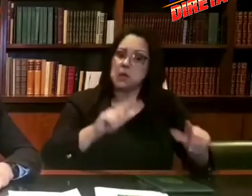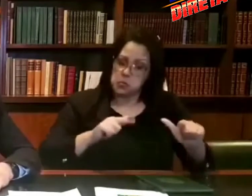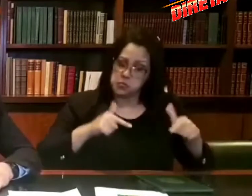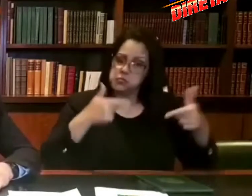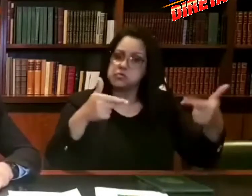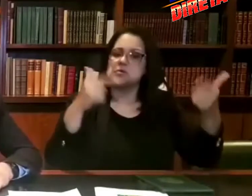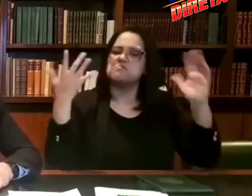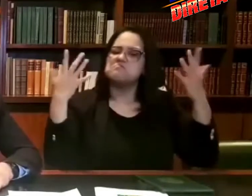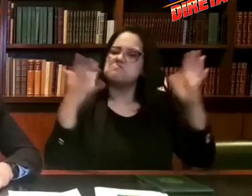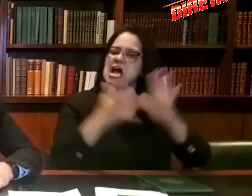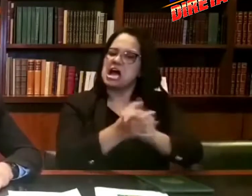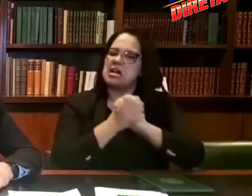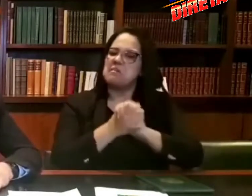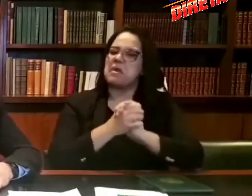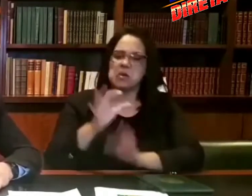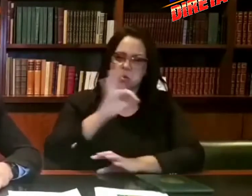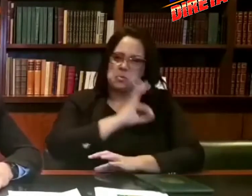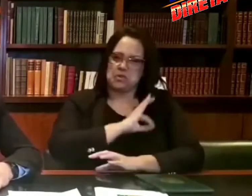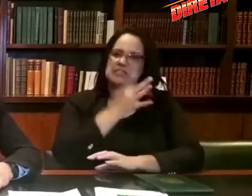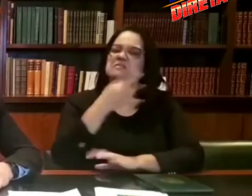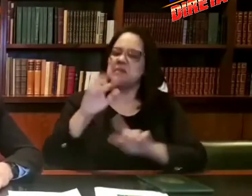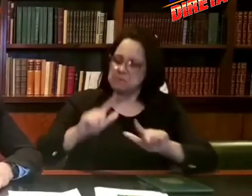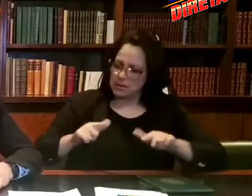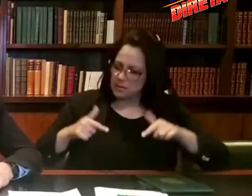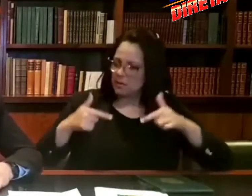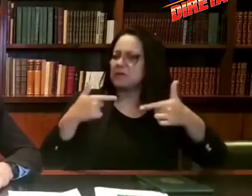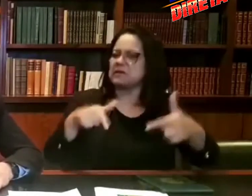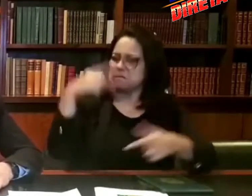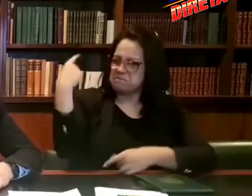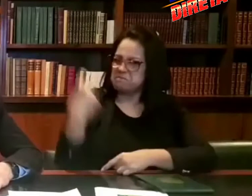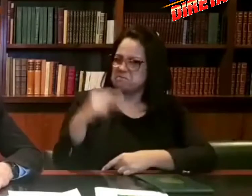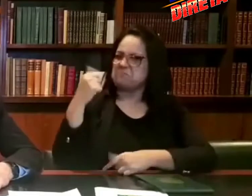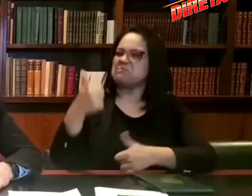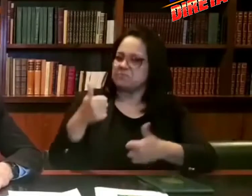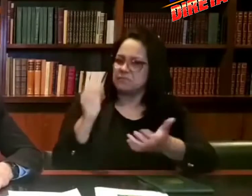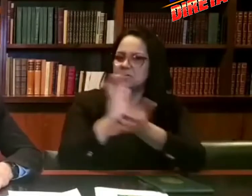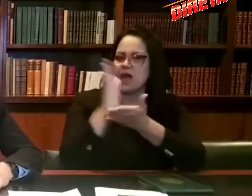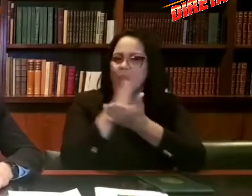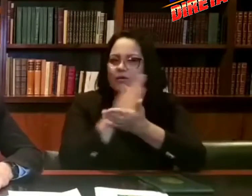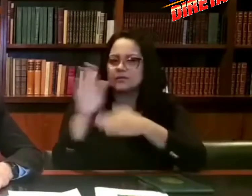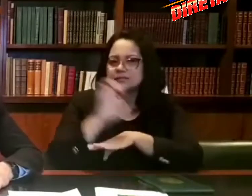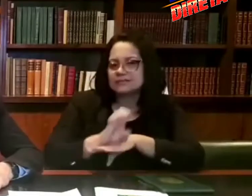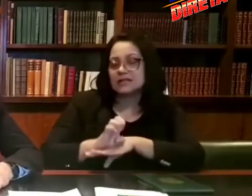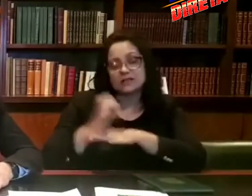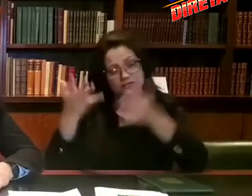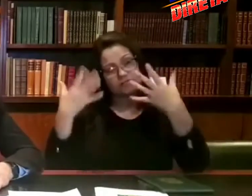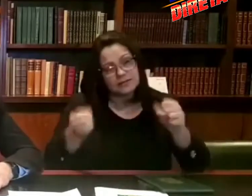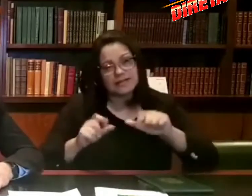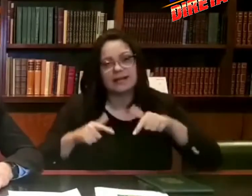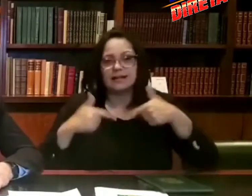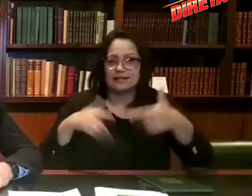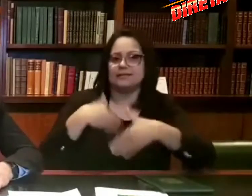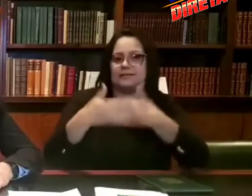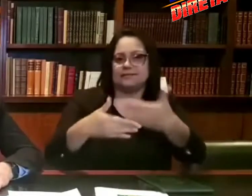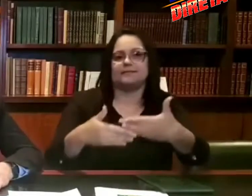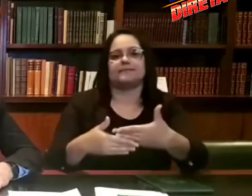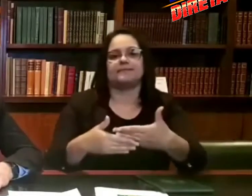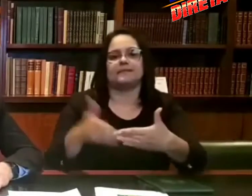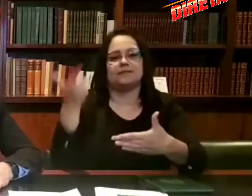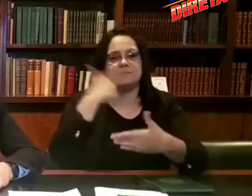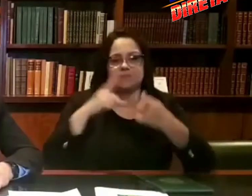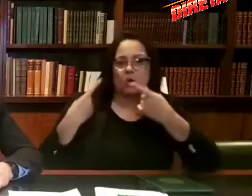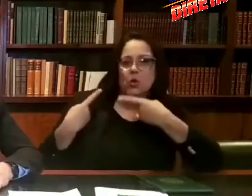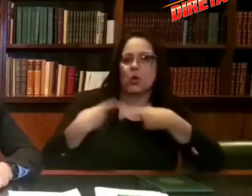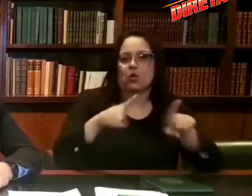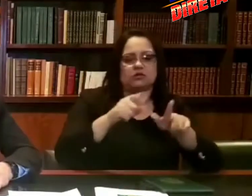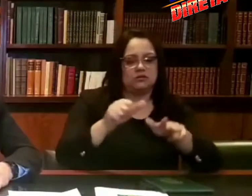parabéns à PF, está botando para quebrar aí alguns estados, parabéns. Tá certo? Vamos em frente, vamos combater